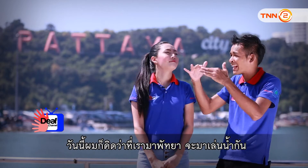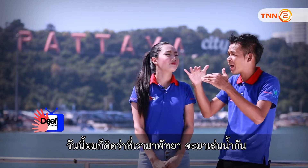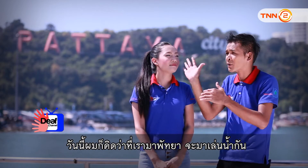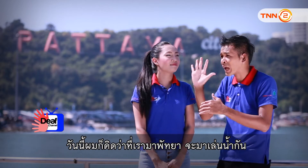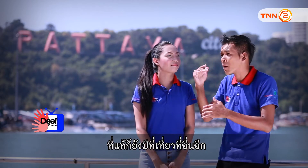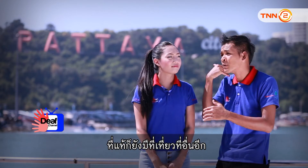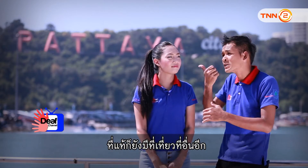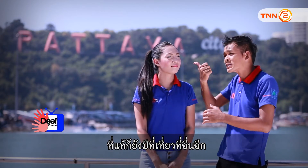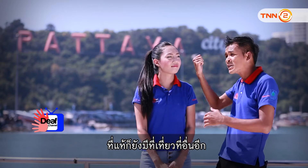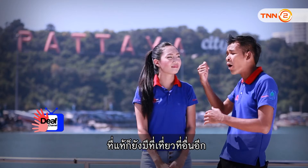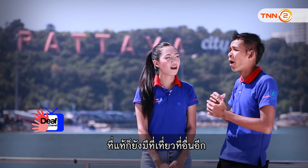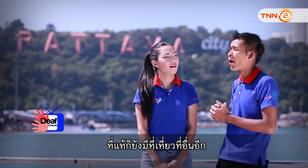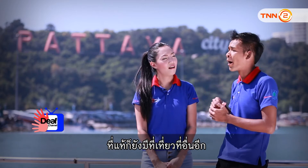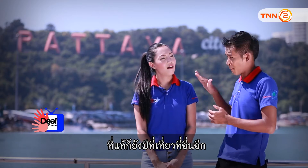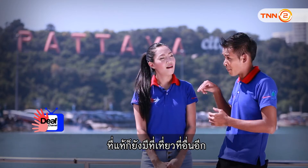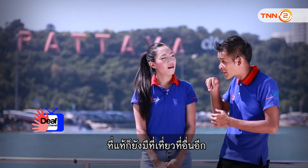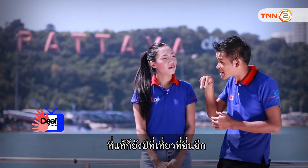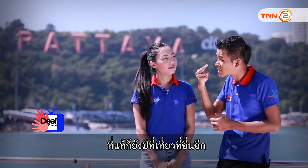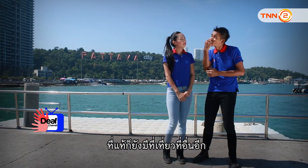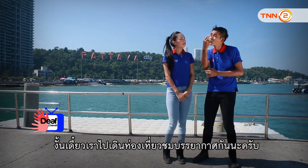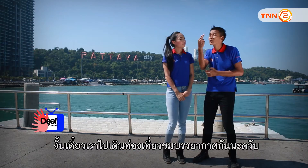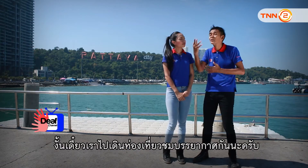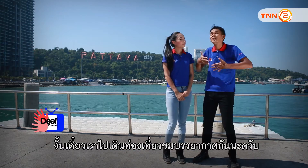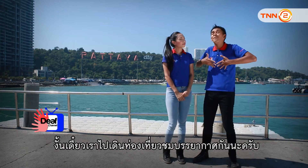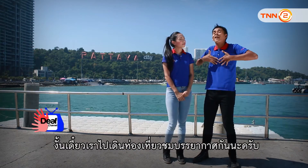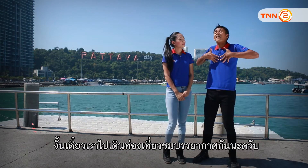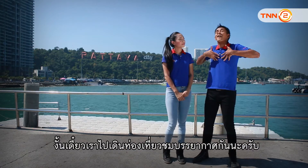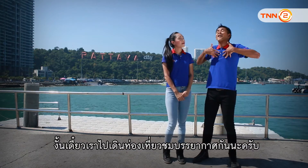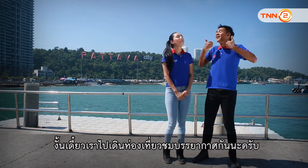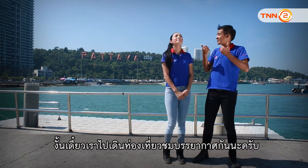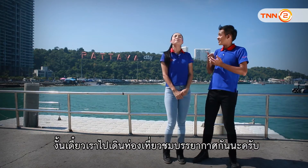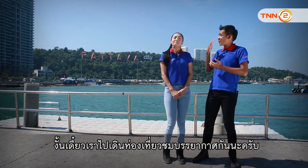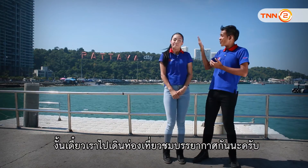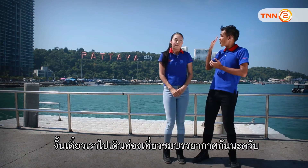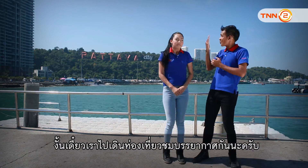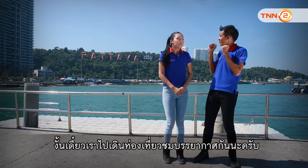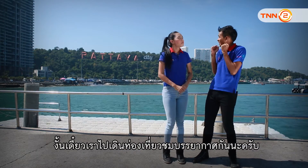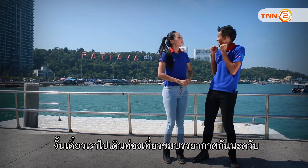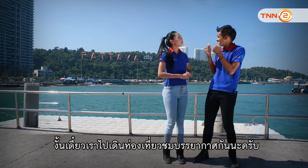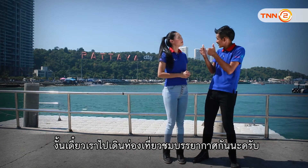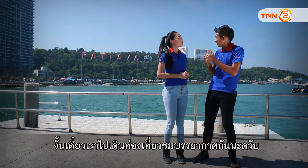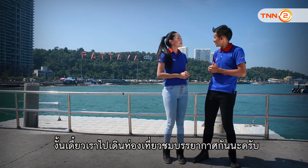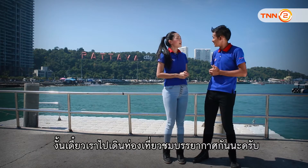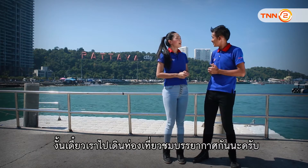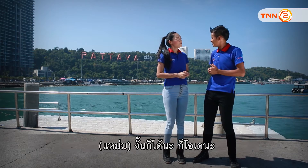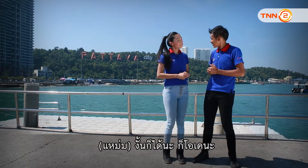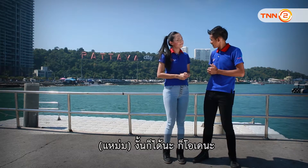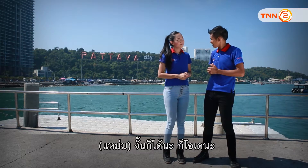ำกันที่แท้ก็ยังมีที่เที่ยวที่อื่นอีกงั้นเดี๋ยวเราไปเดินท่องเที่ยวชมบรรยากาศกันนะครับ